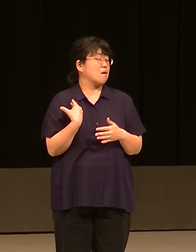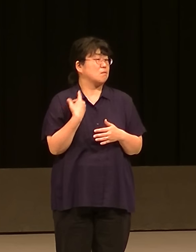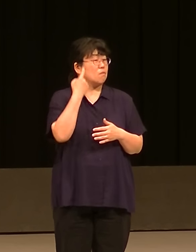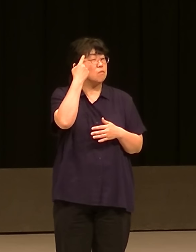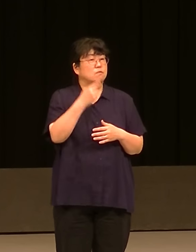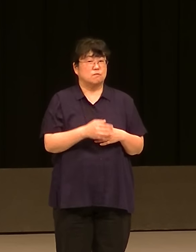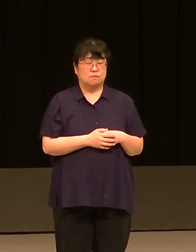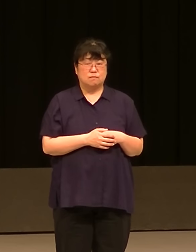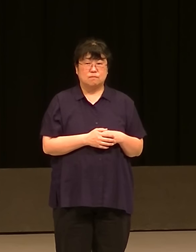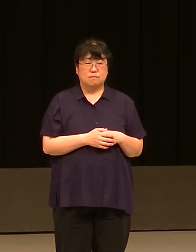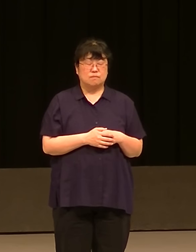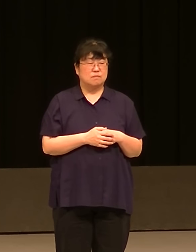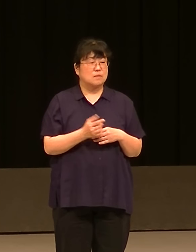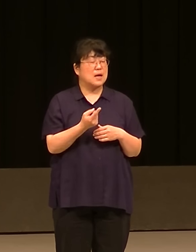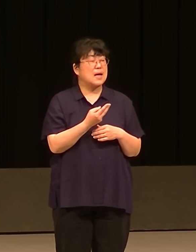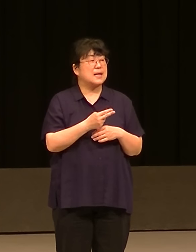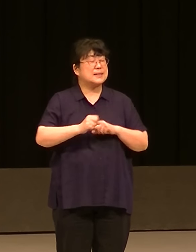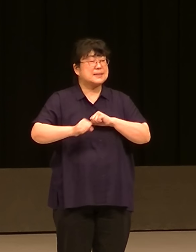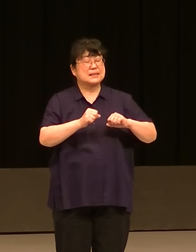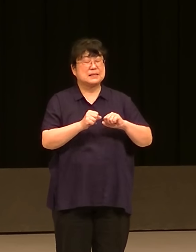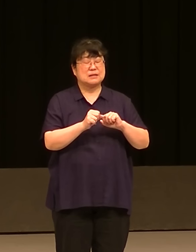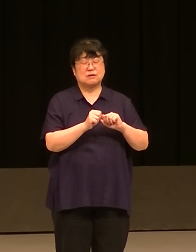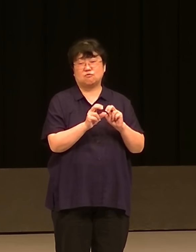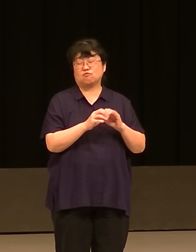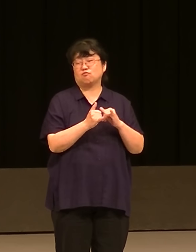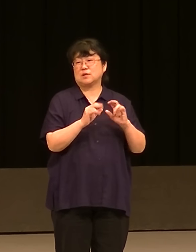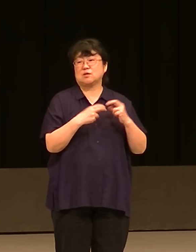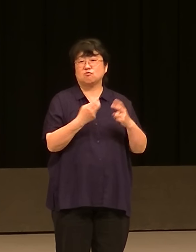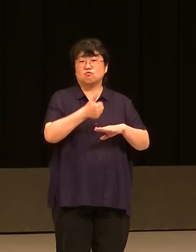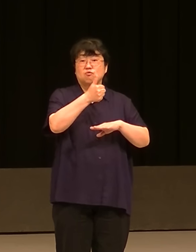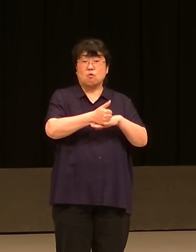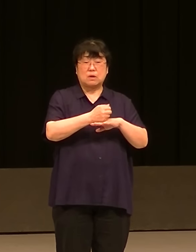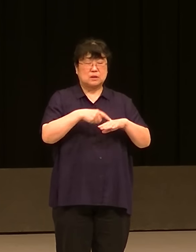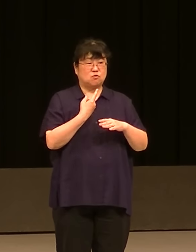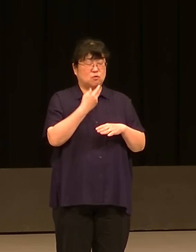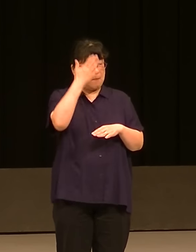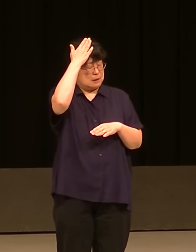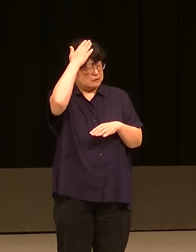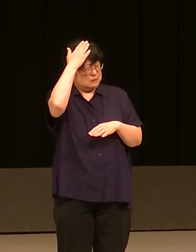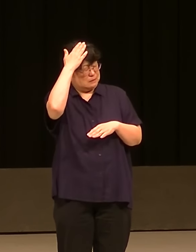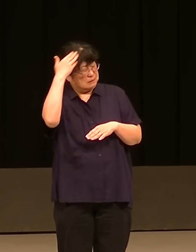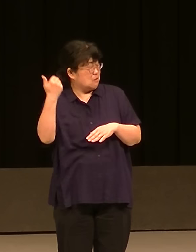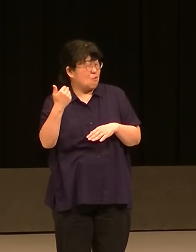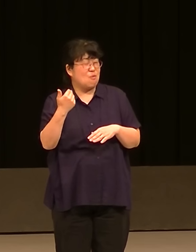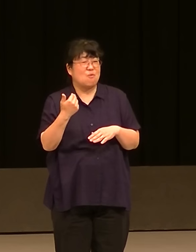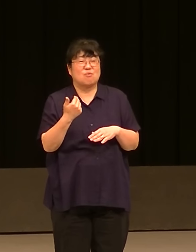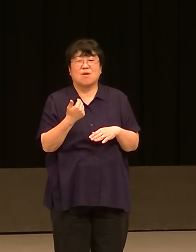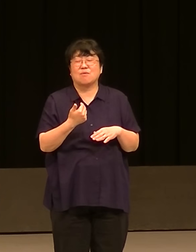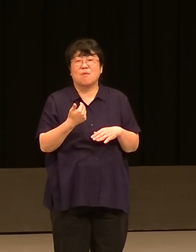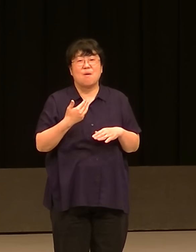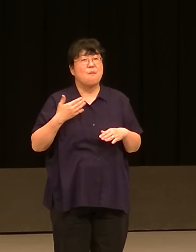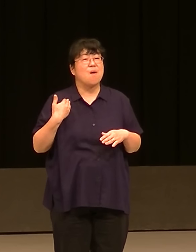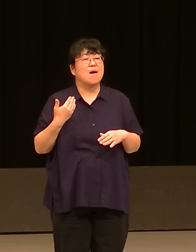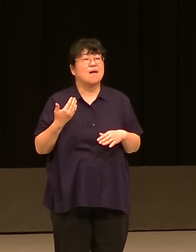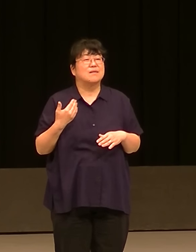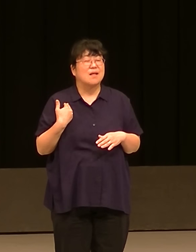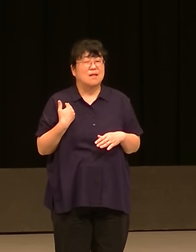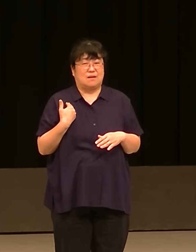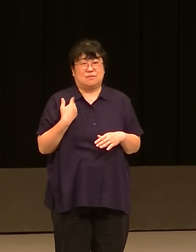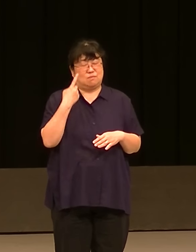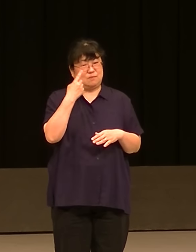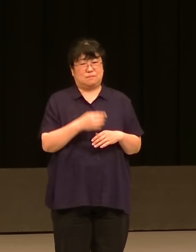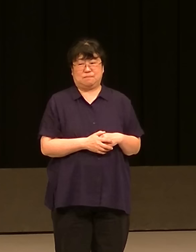。自民党の政治家たちは自分たちが真っ黒家の存在だっていうことも多分認識することができないで